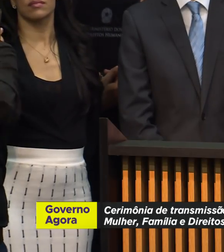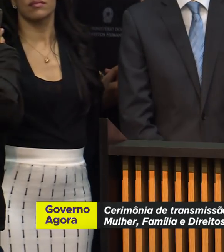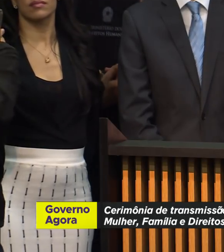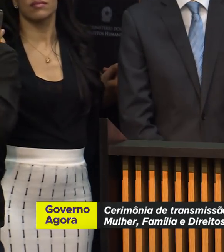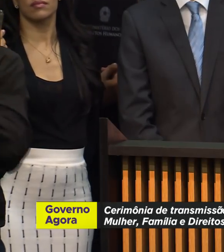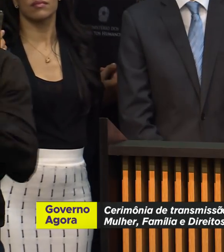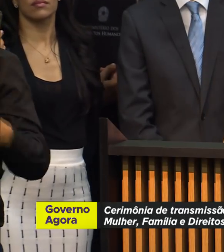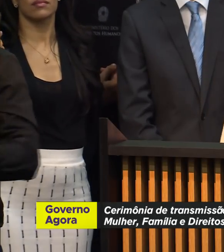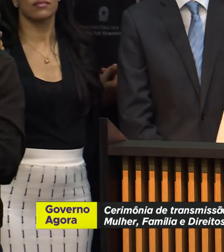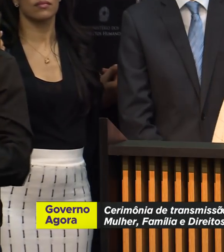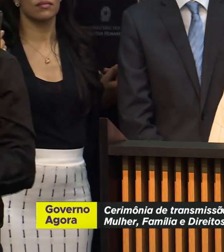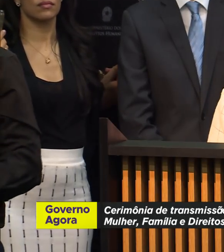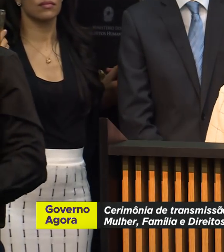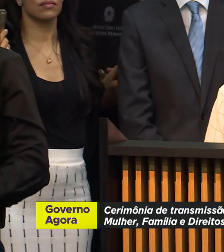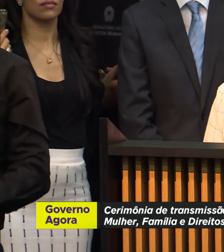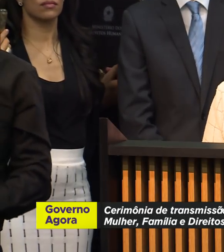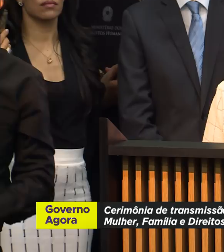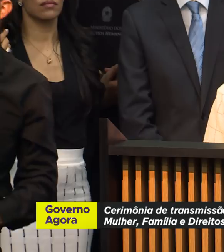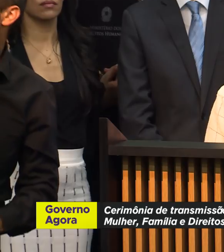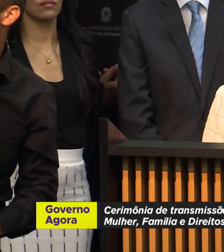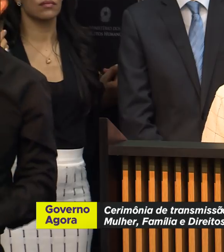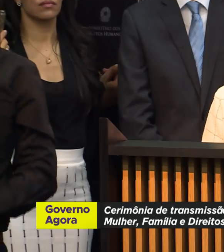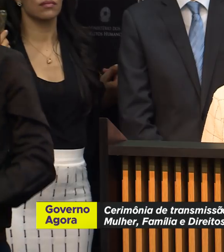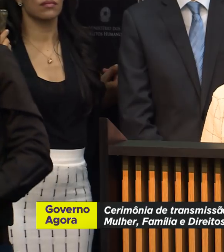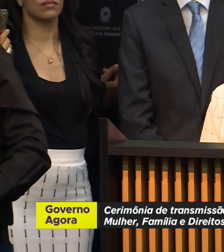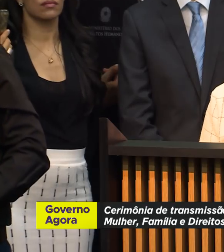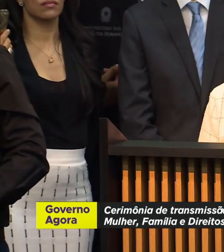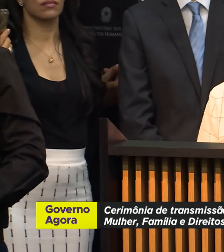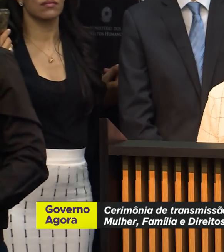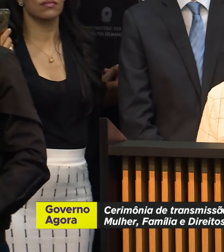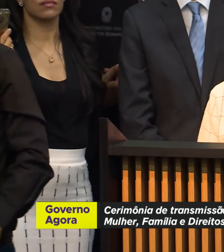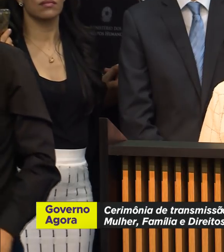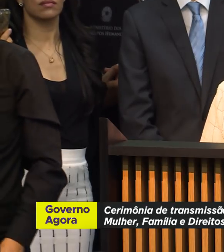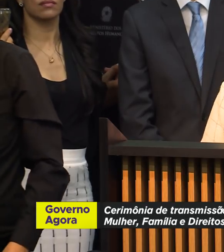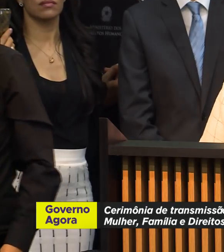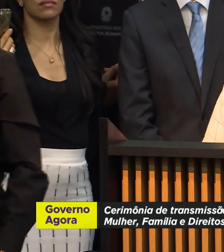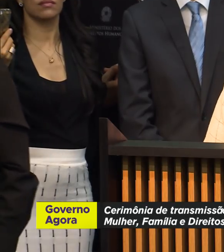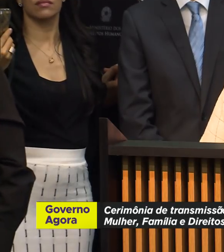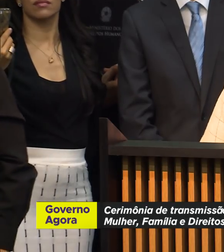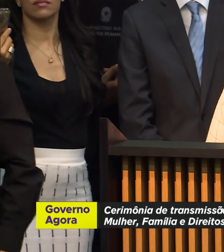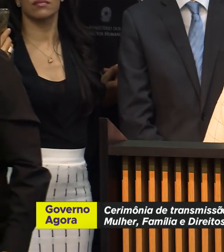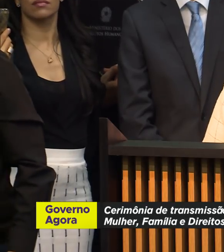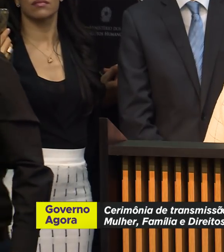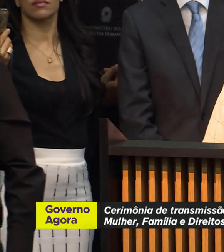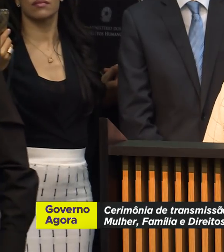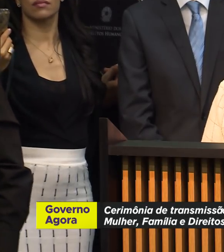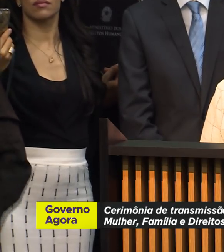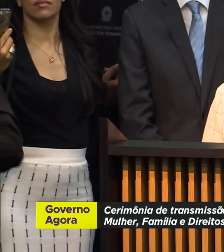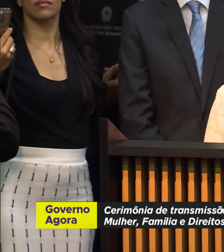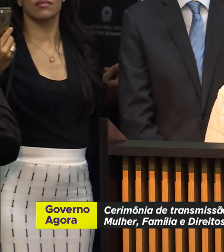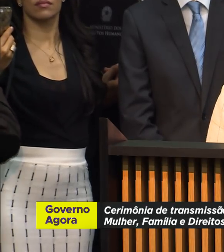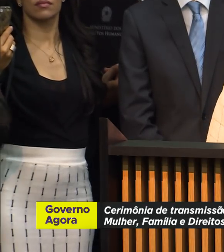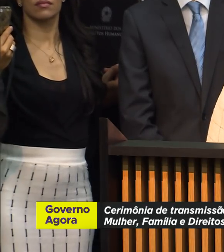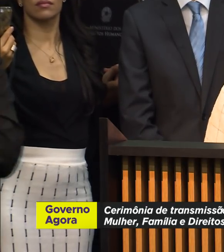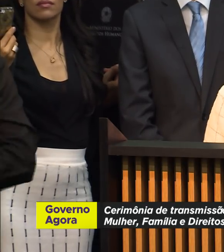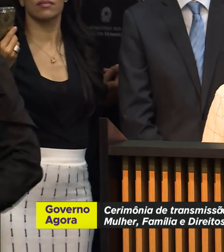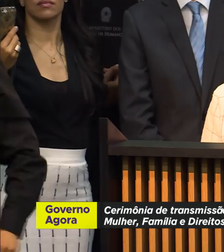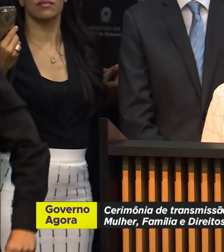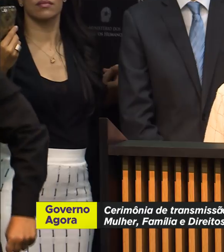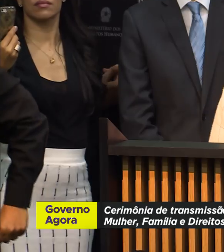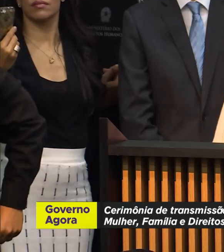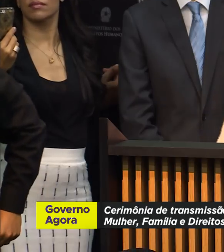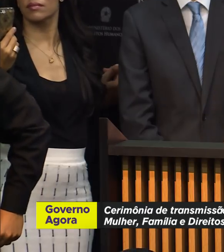Pouquíssimos. 10, 15. Mas vocês acham que a mãe indígena quer matar seu filho? Vocês acham